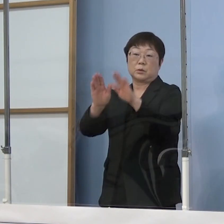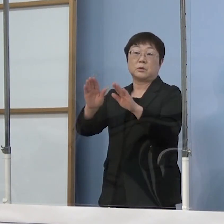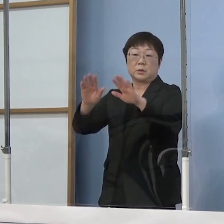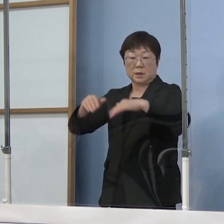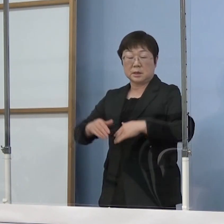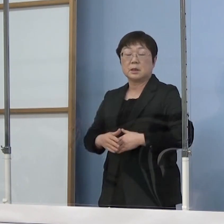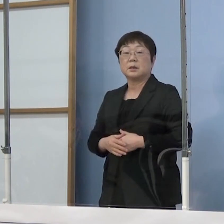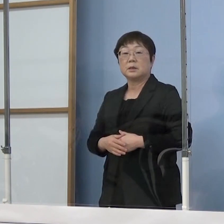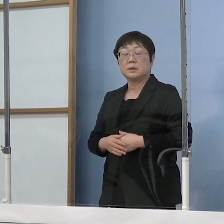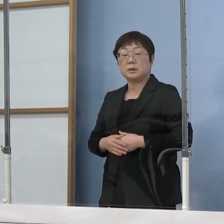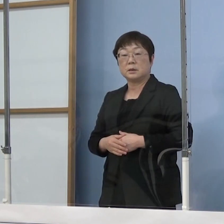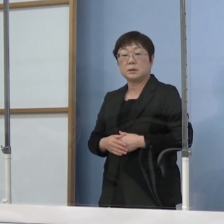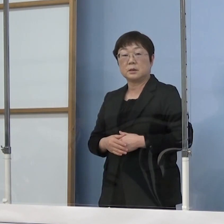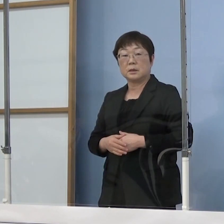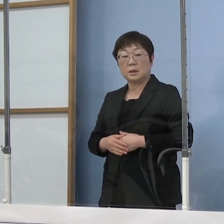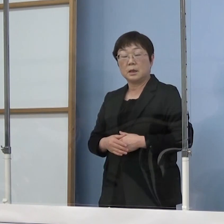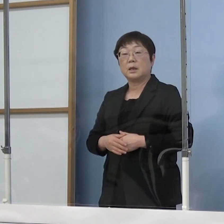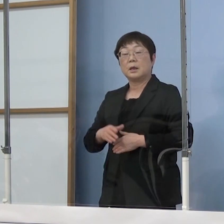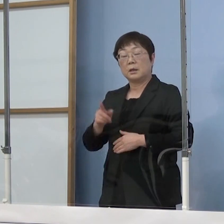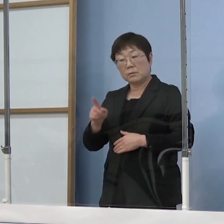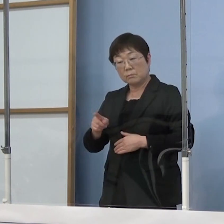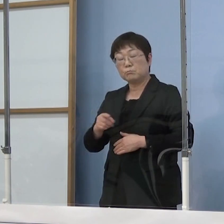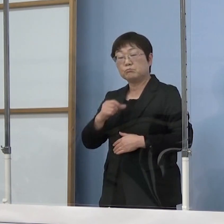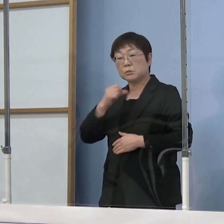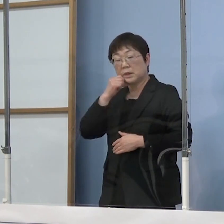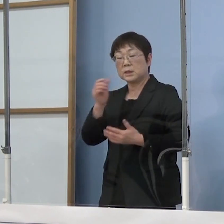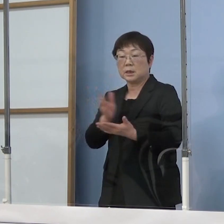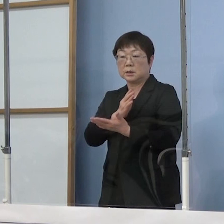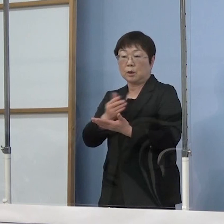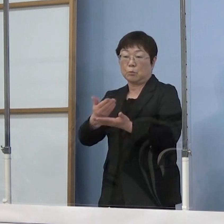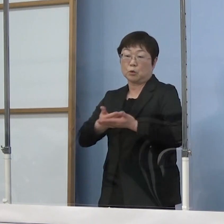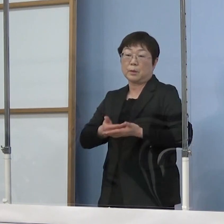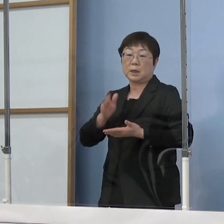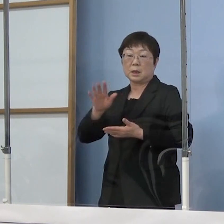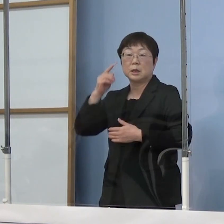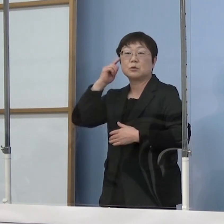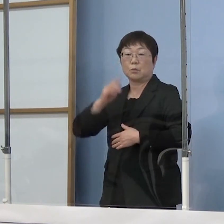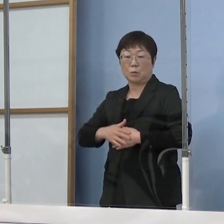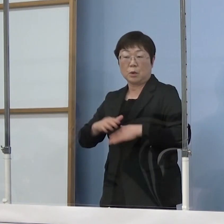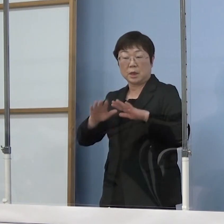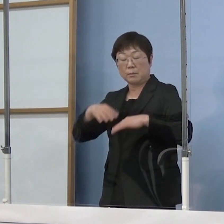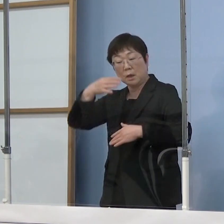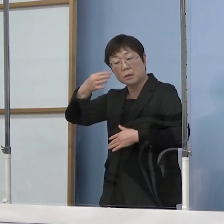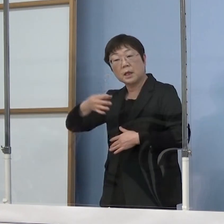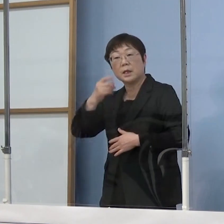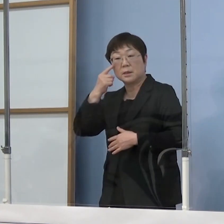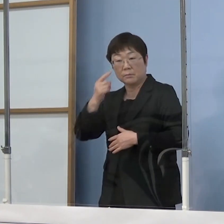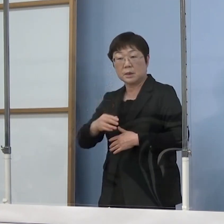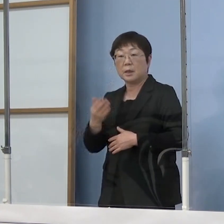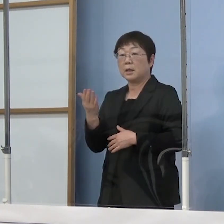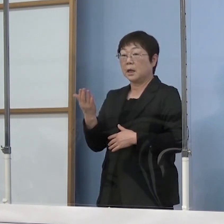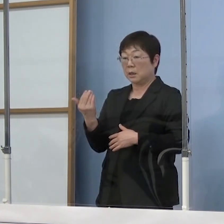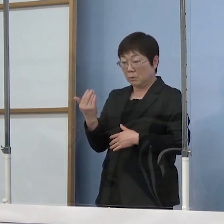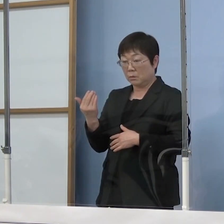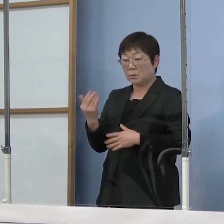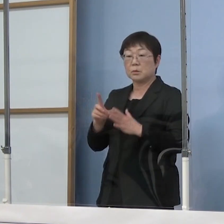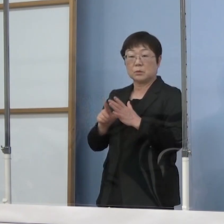で、非常に難しい判断だとは思うんですけど、今から振り返って、あの時その